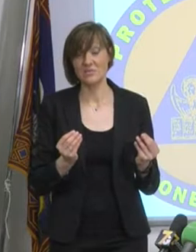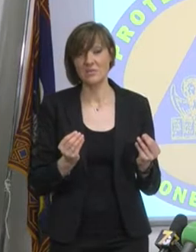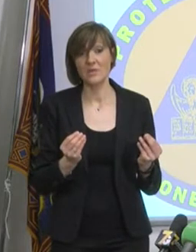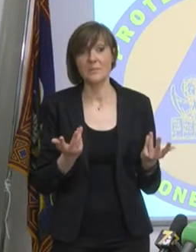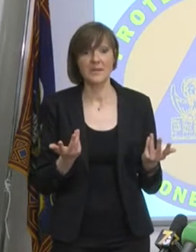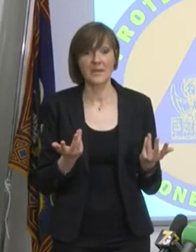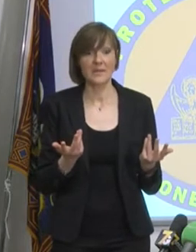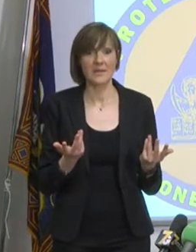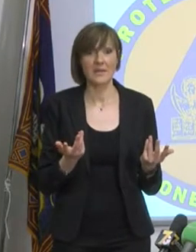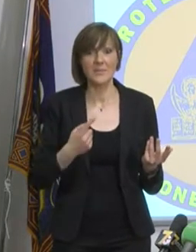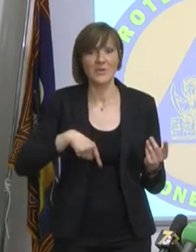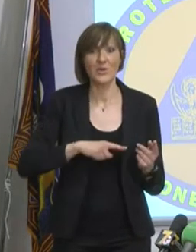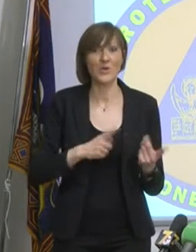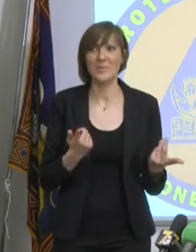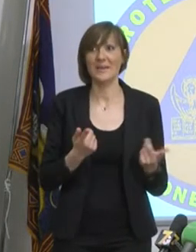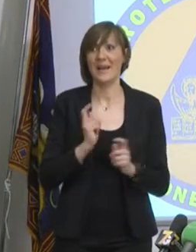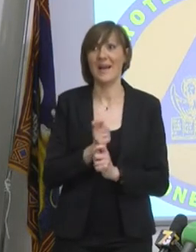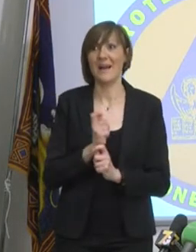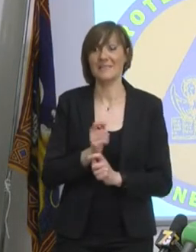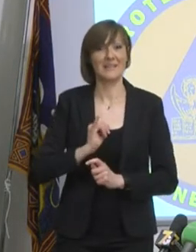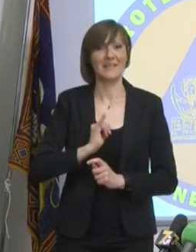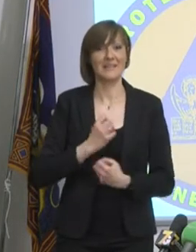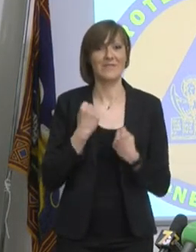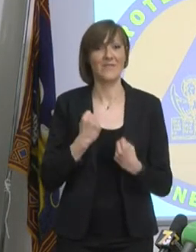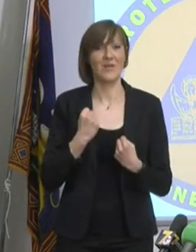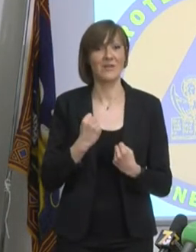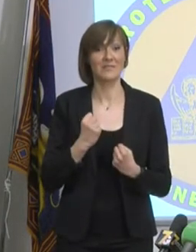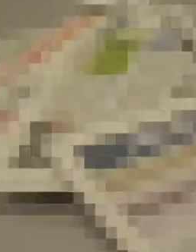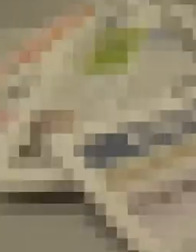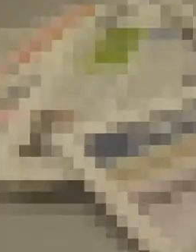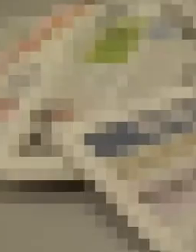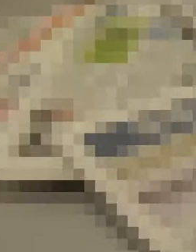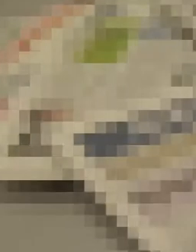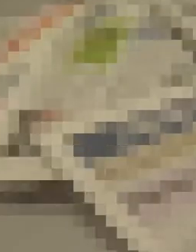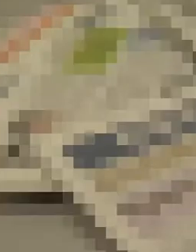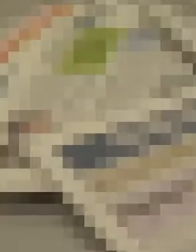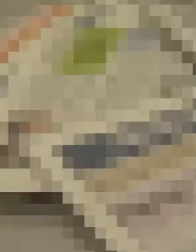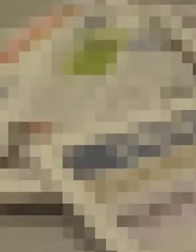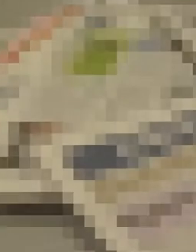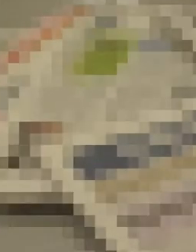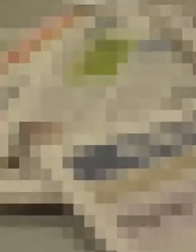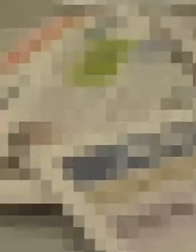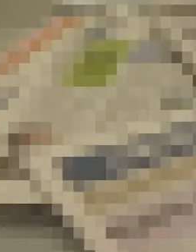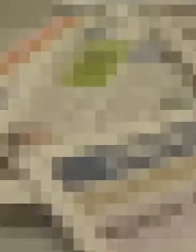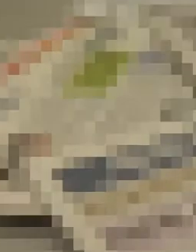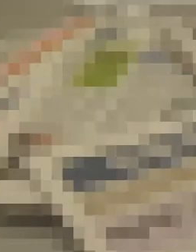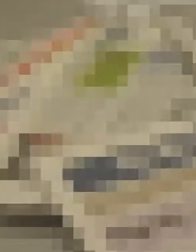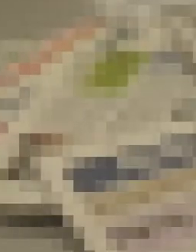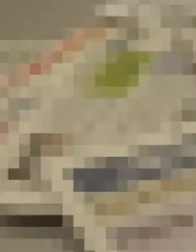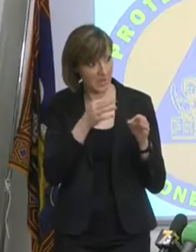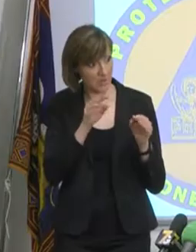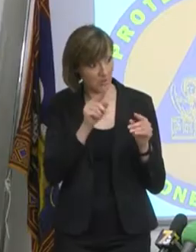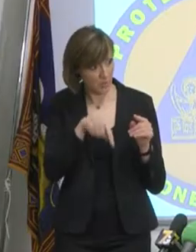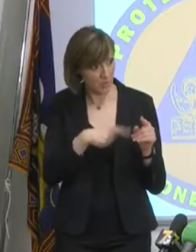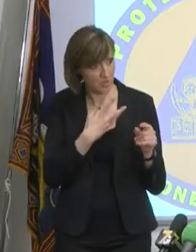identità pura, cioè il gioco delle carte. Arriveranno anche quelle, ma non adesso. Via libera invece per i giornali nei pubblici